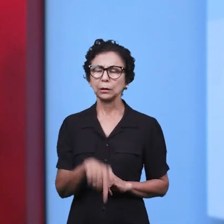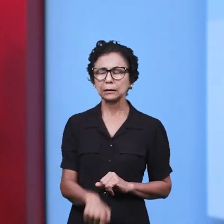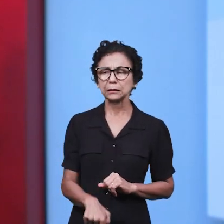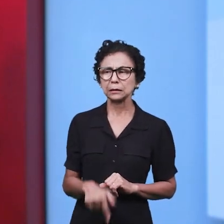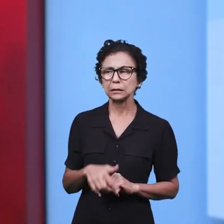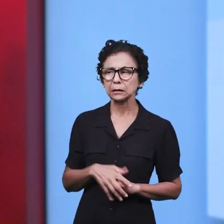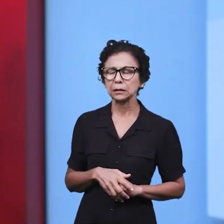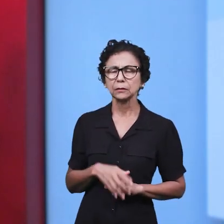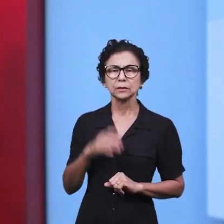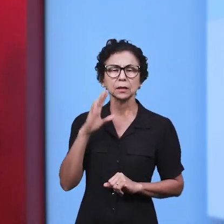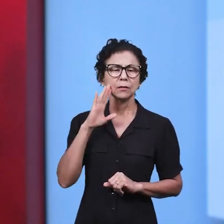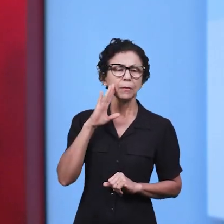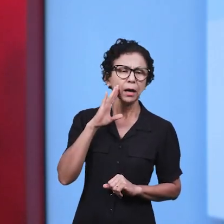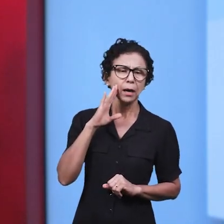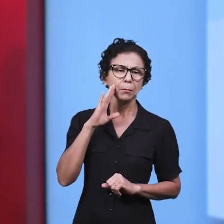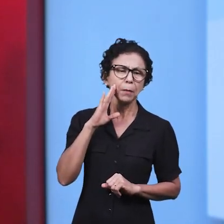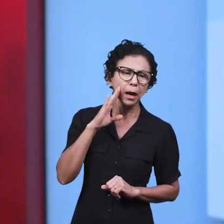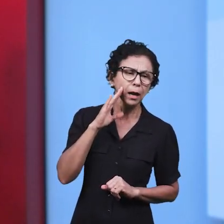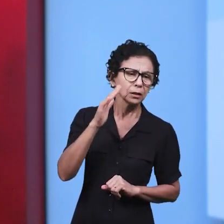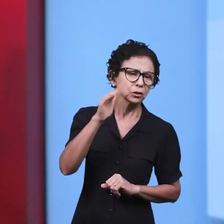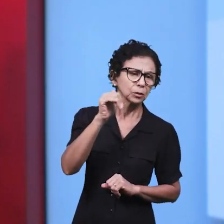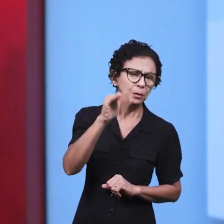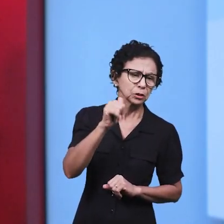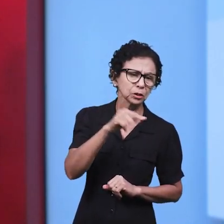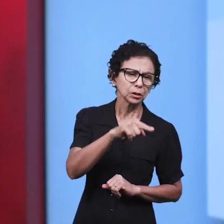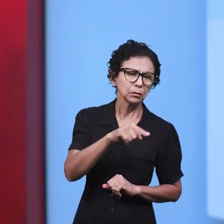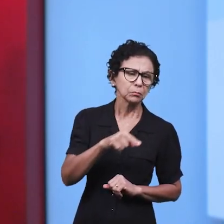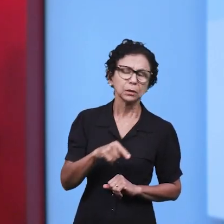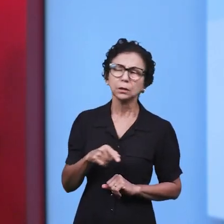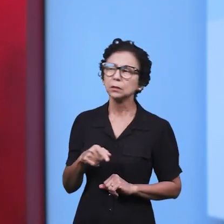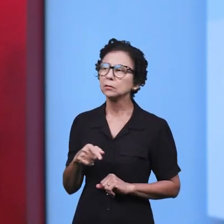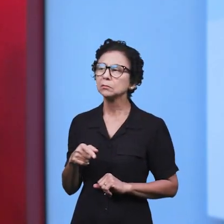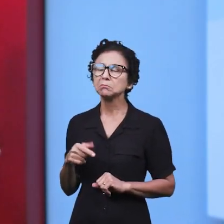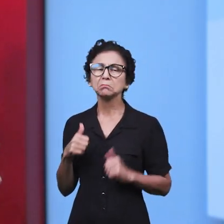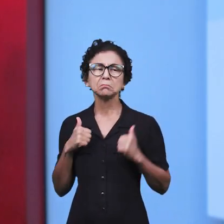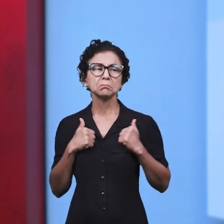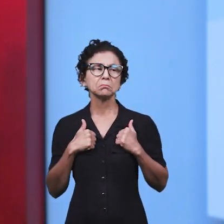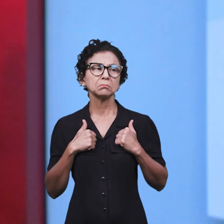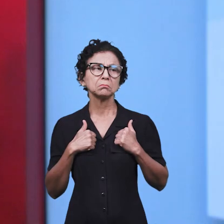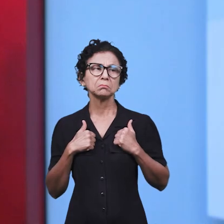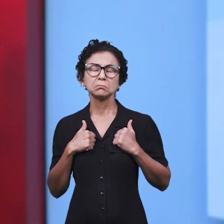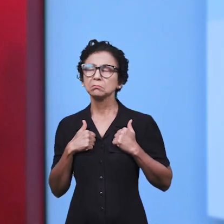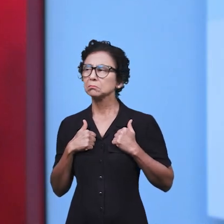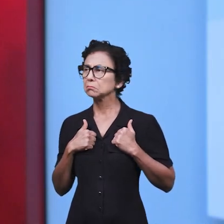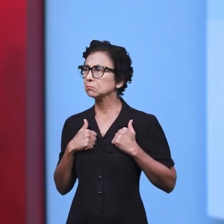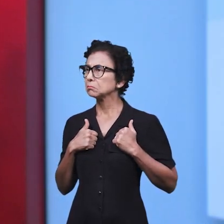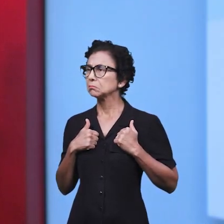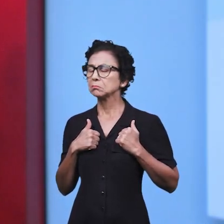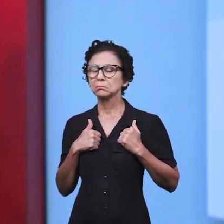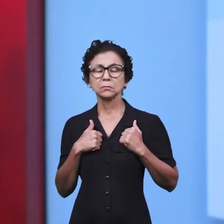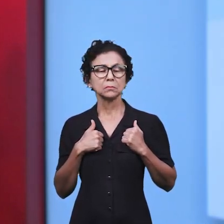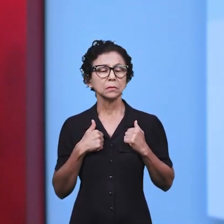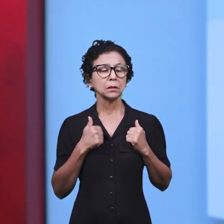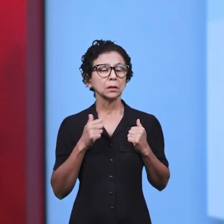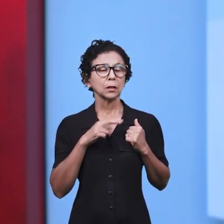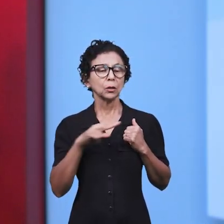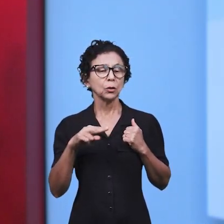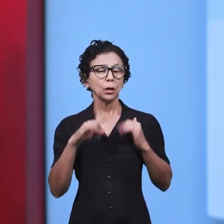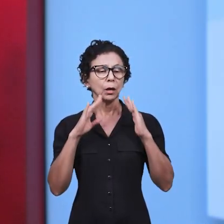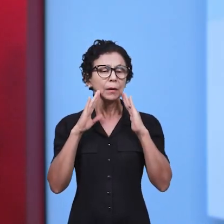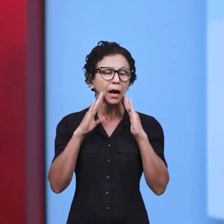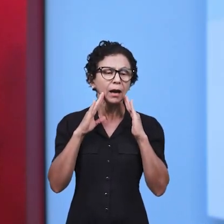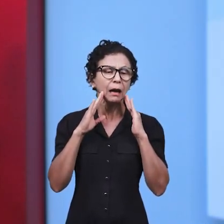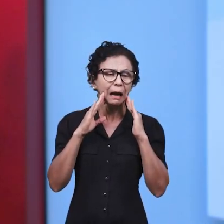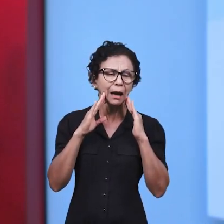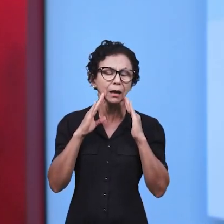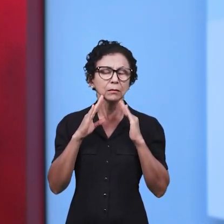chamar ele não percebe, ele não muda, ele não identifica o nome dele, ou se não,